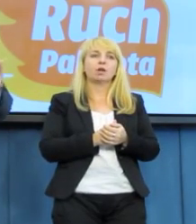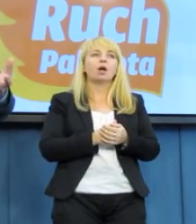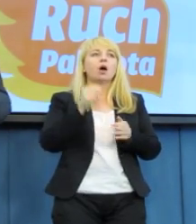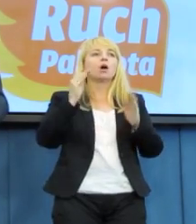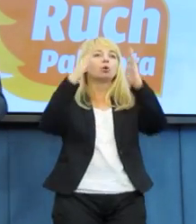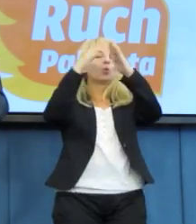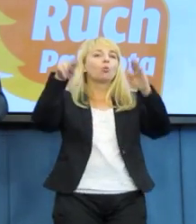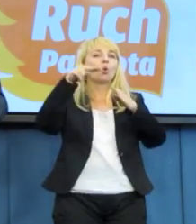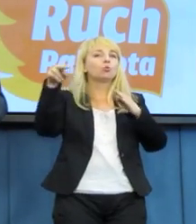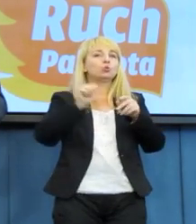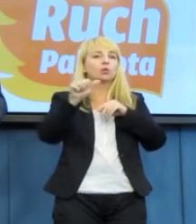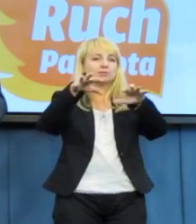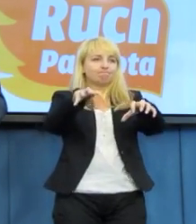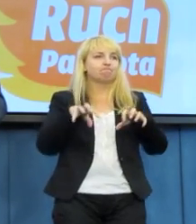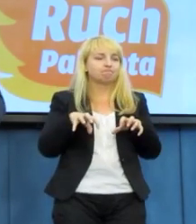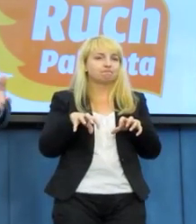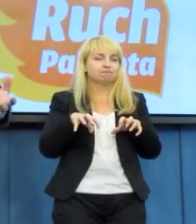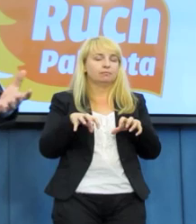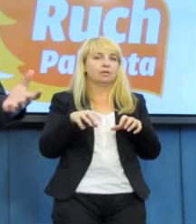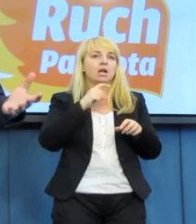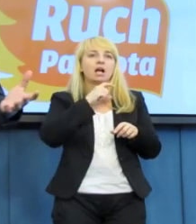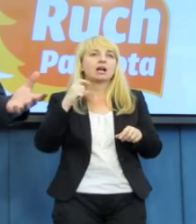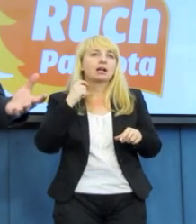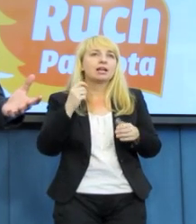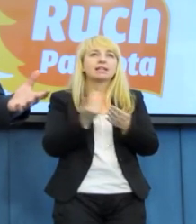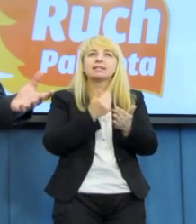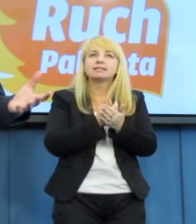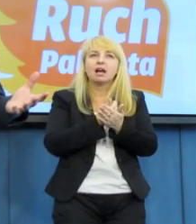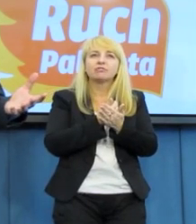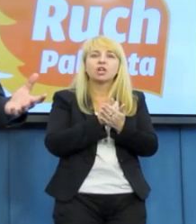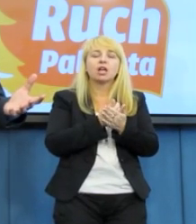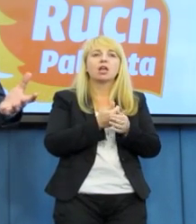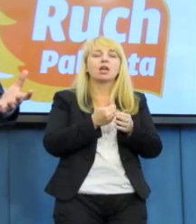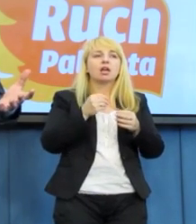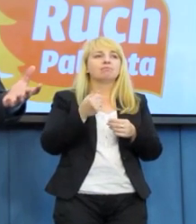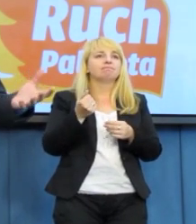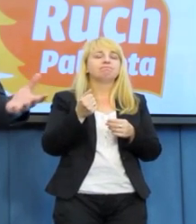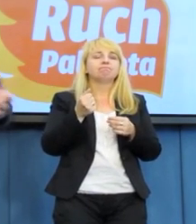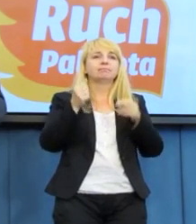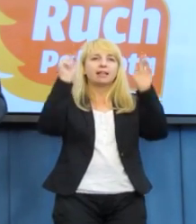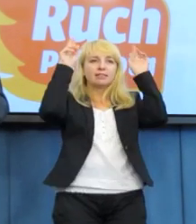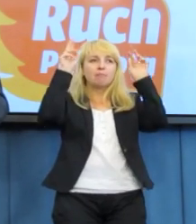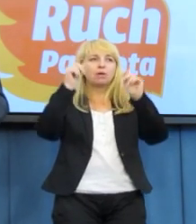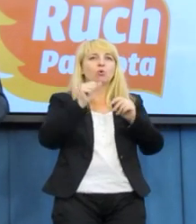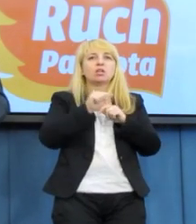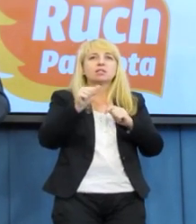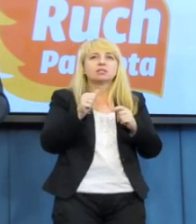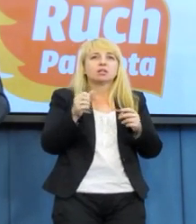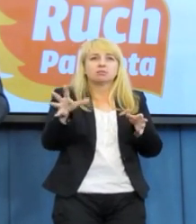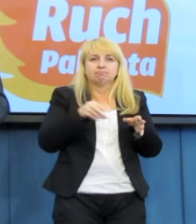zachłanność pokazuje, że Kler zawsze z diabłem spał po prostu, bo jak inaczej